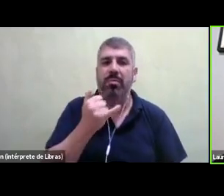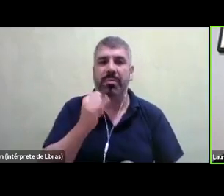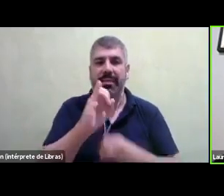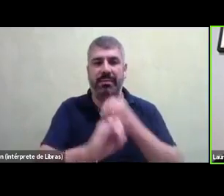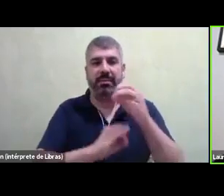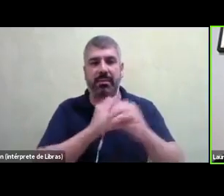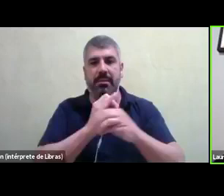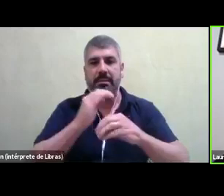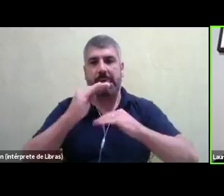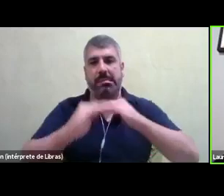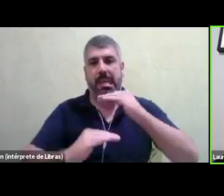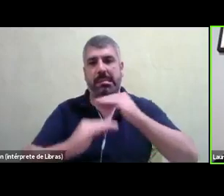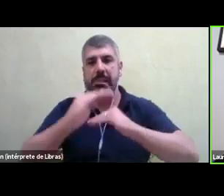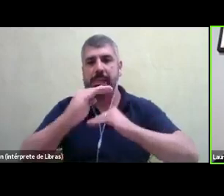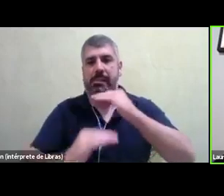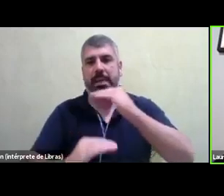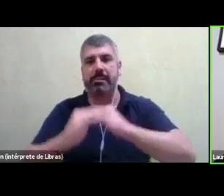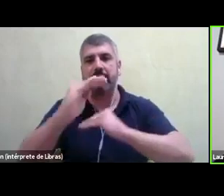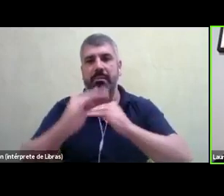estão me ouvindo?